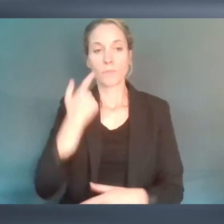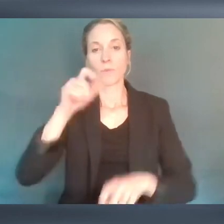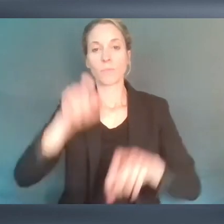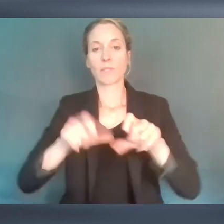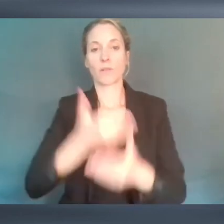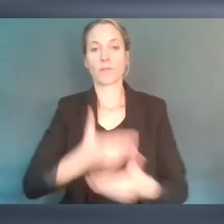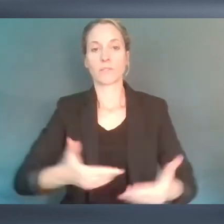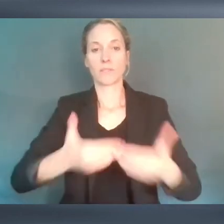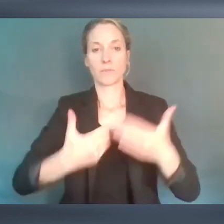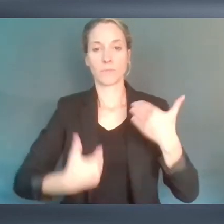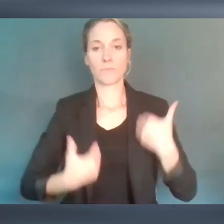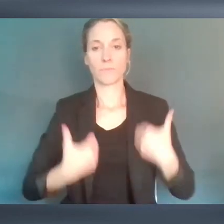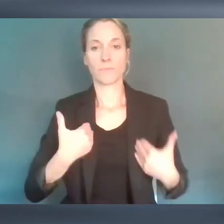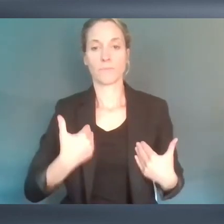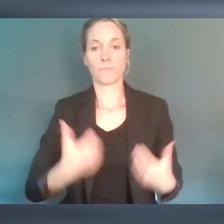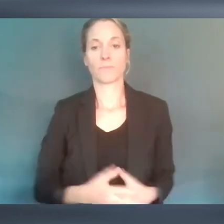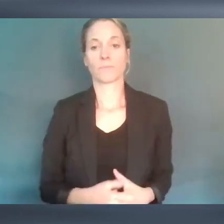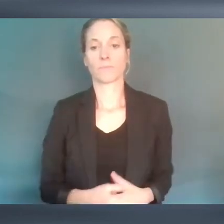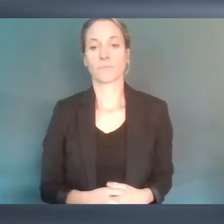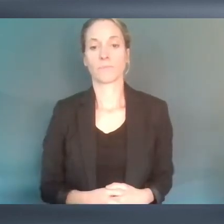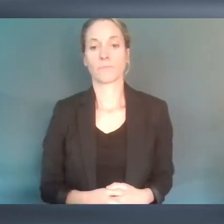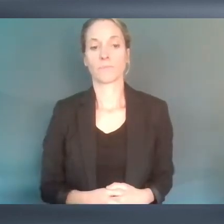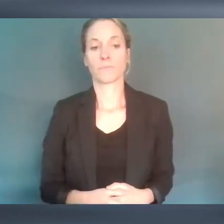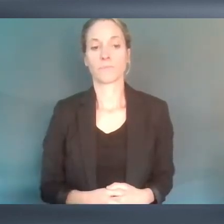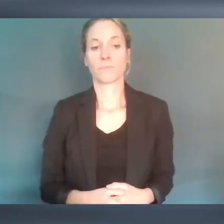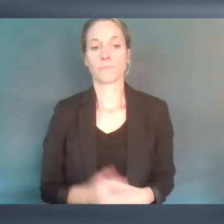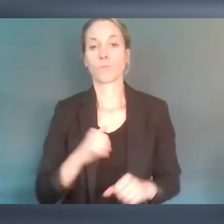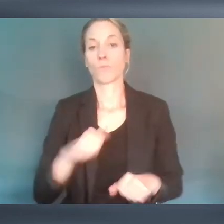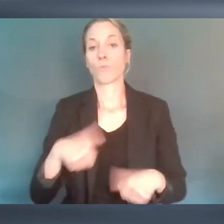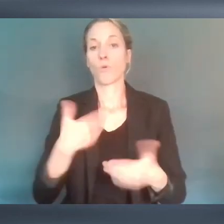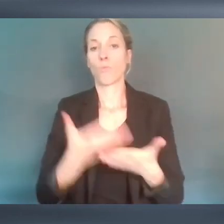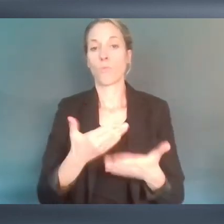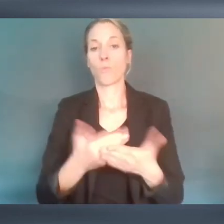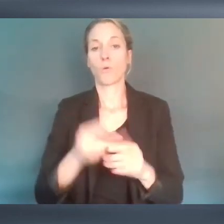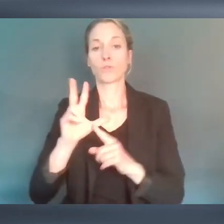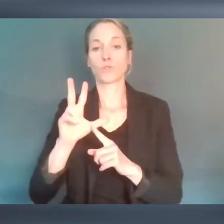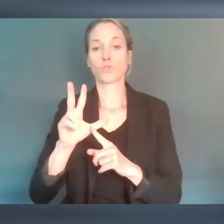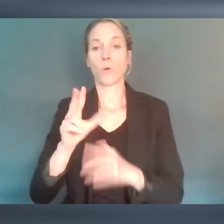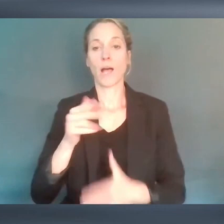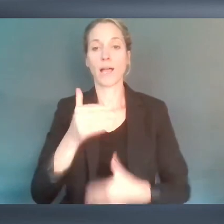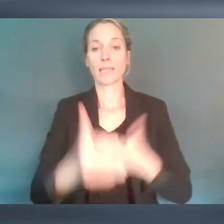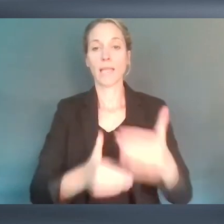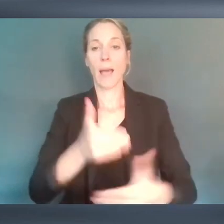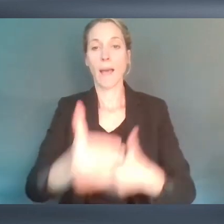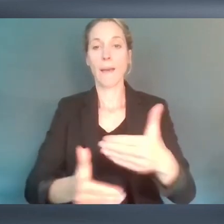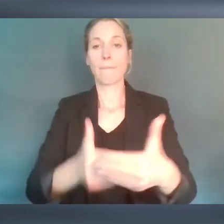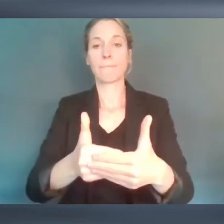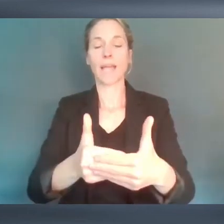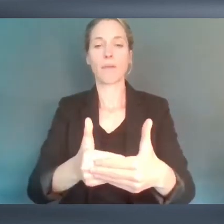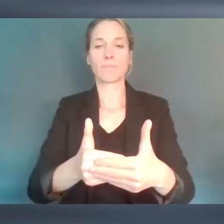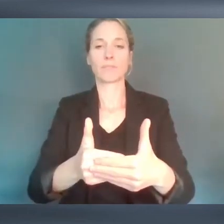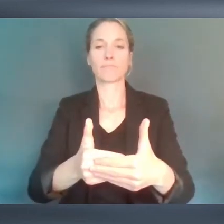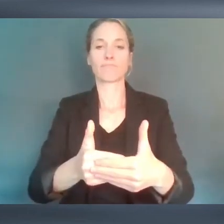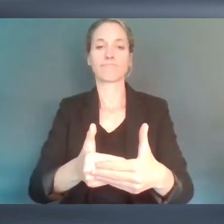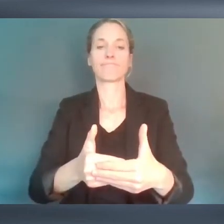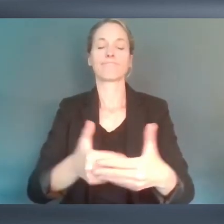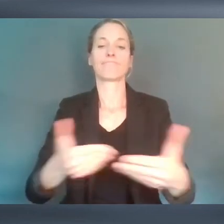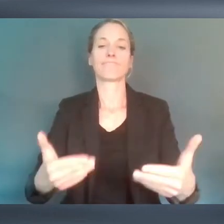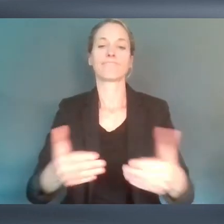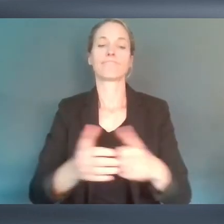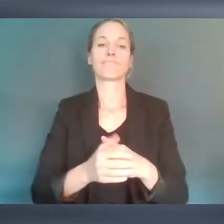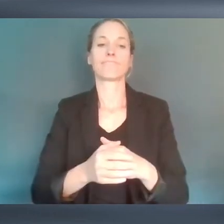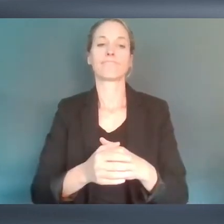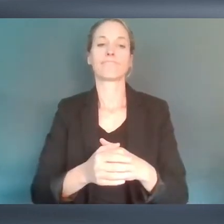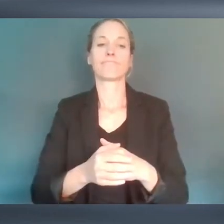handicap. Et je peux vous proposer 3 étapes qui sont conceptuelles, mais qui sont aussi peut-être une forme de